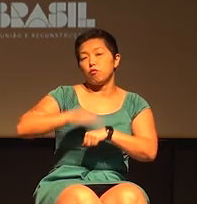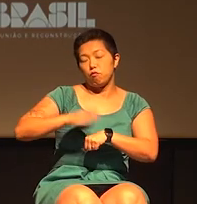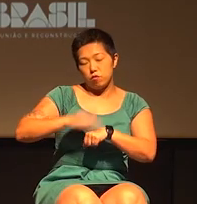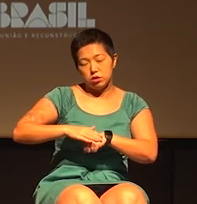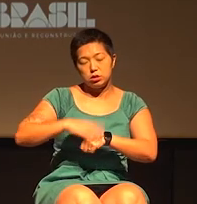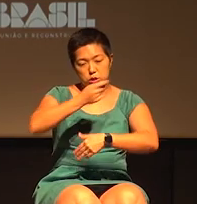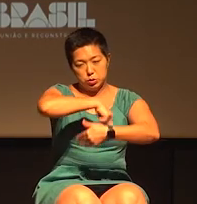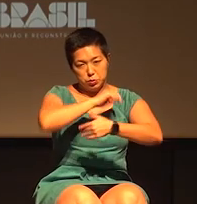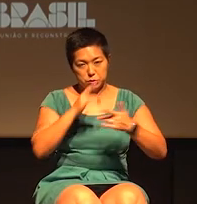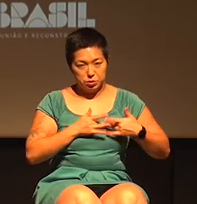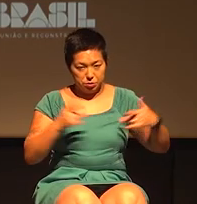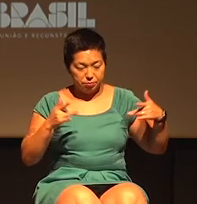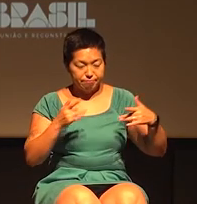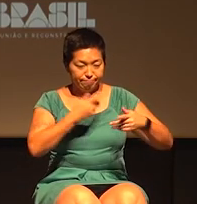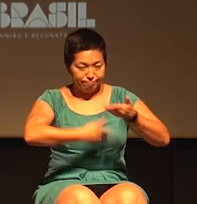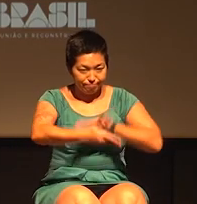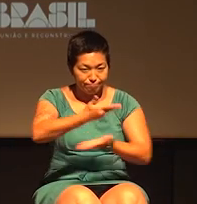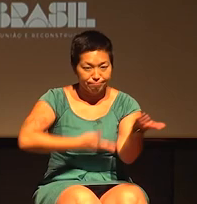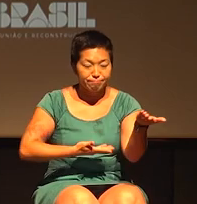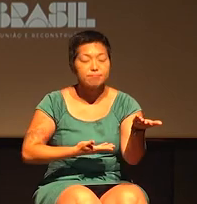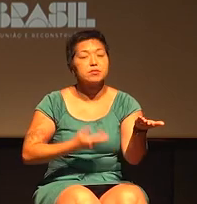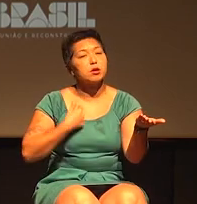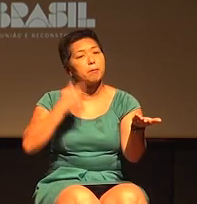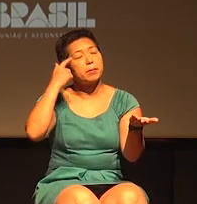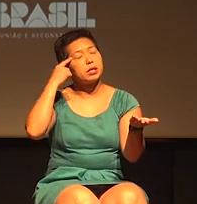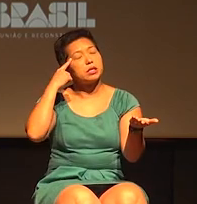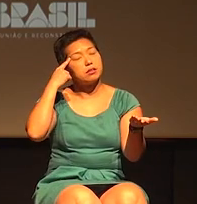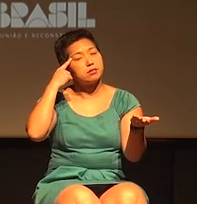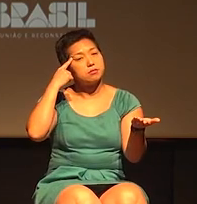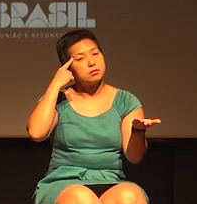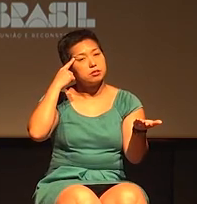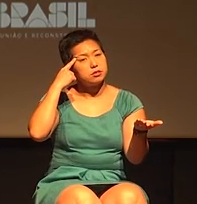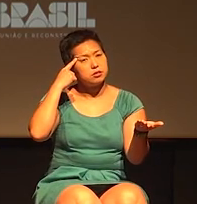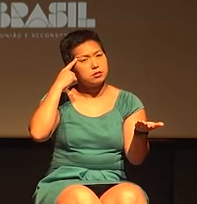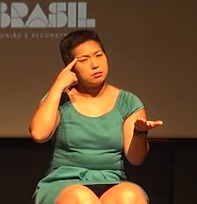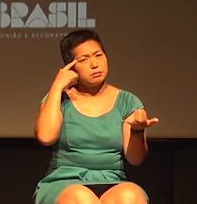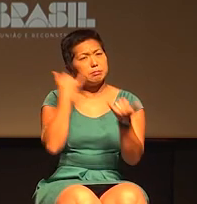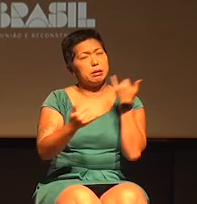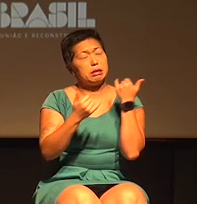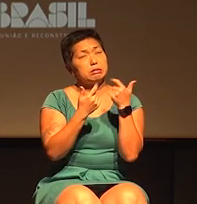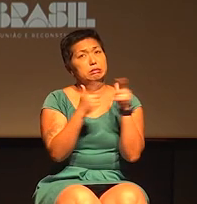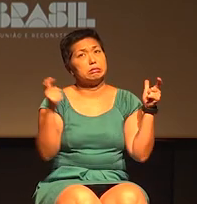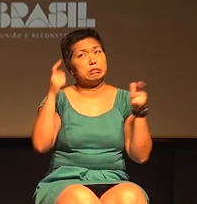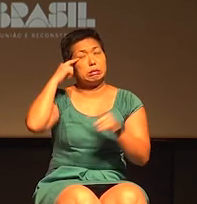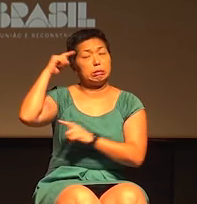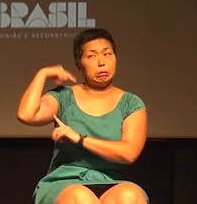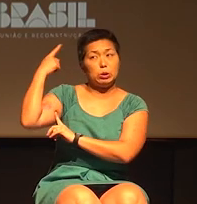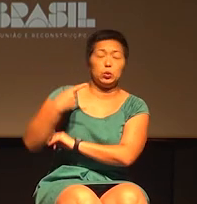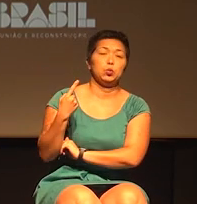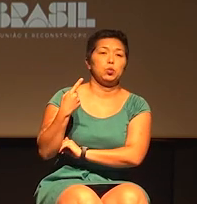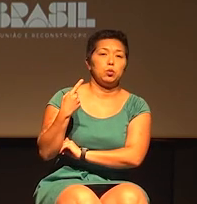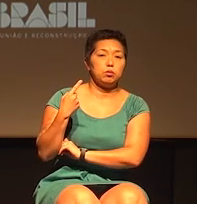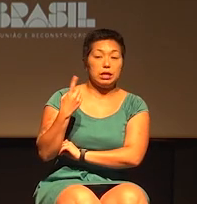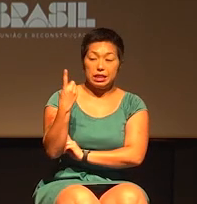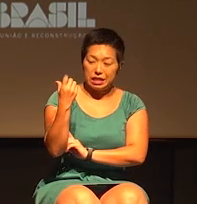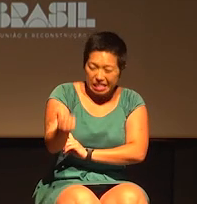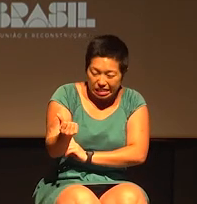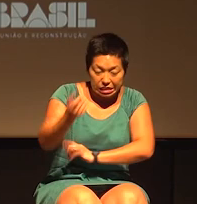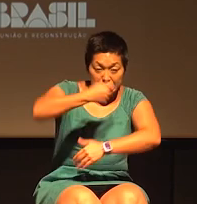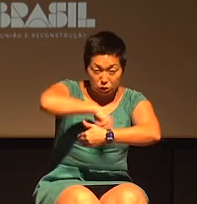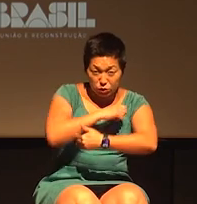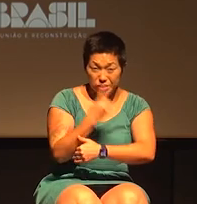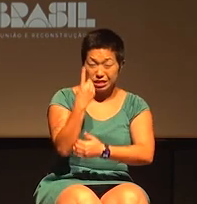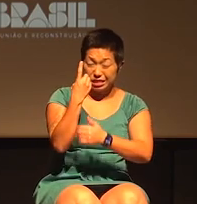solidárias a gente pensa gente eu pensava assim gente muito Mega Lou manco nós vamos fazer 16 cozinhas em